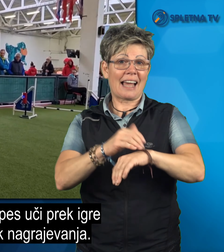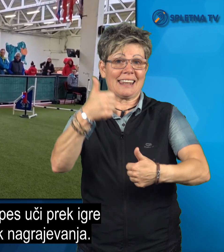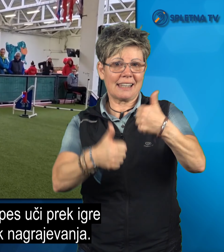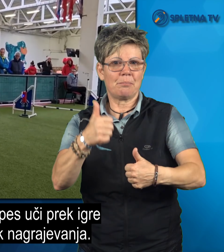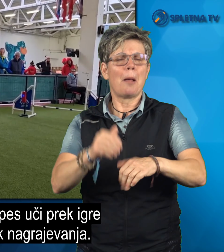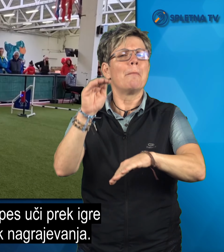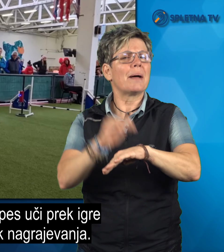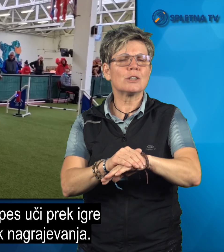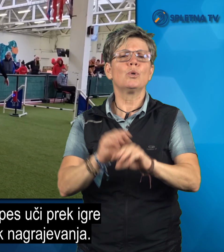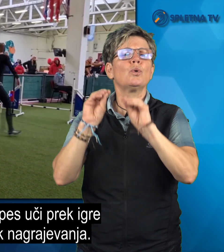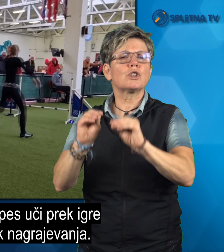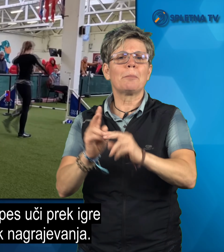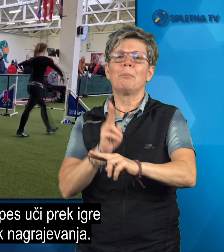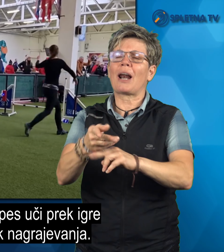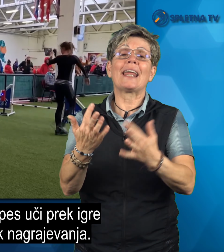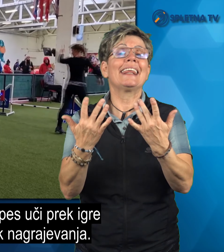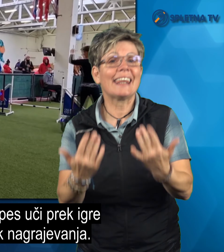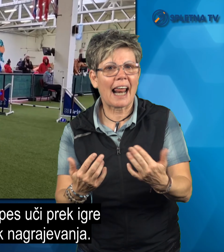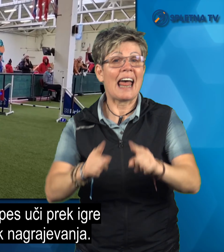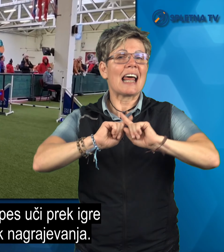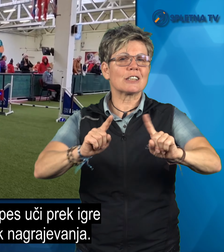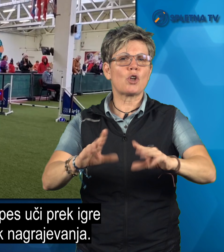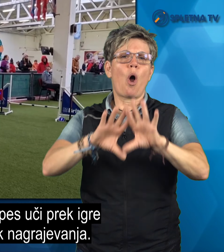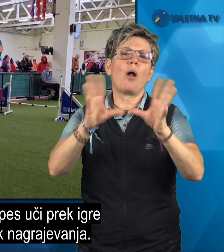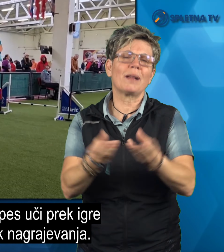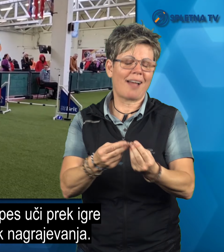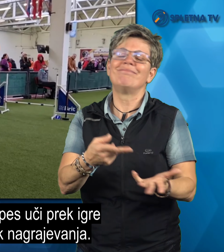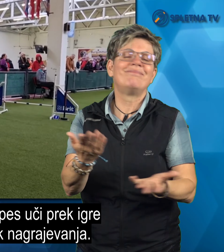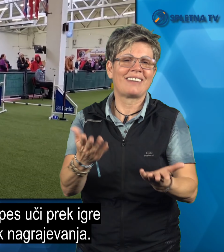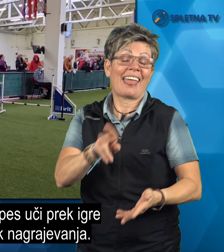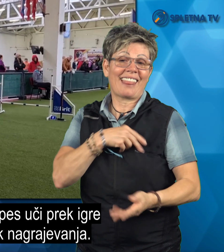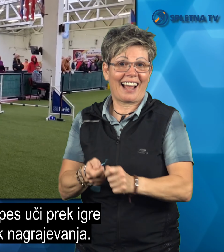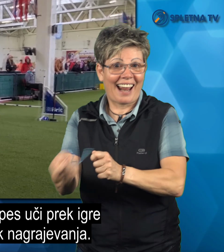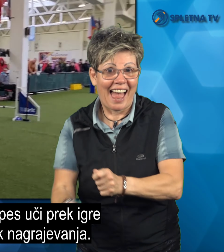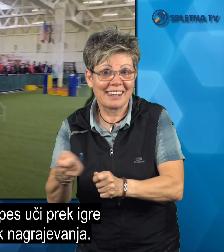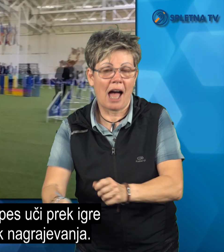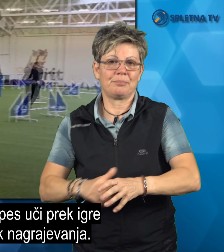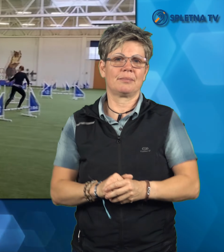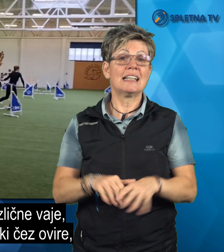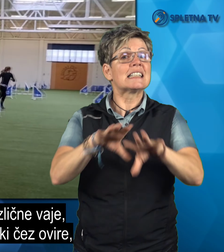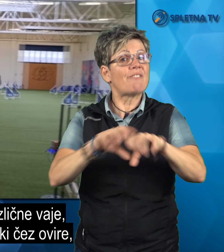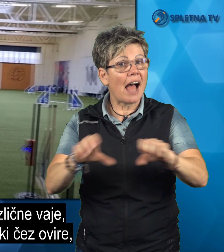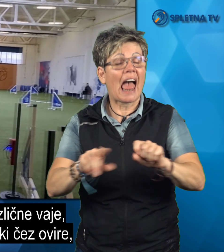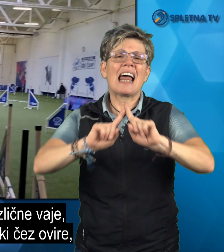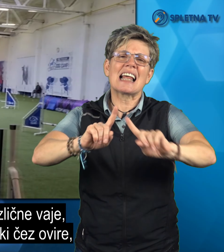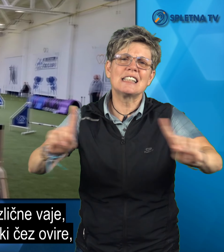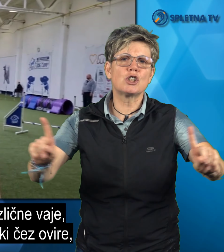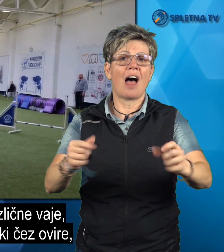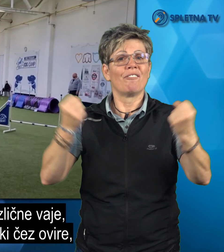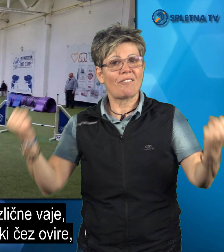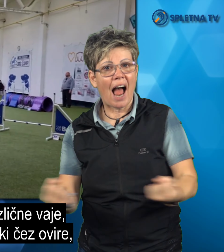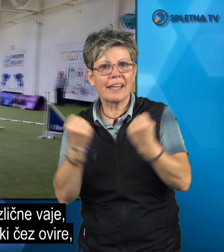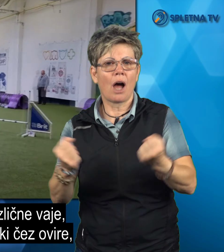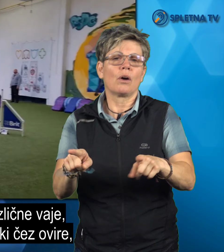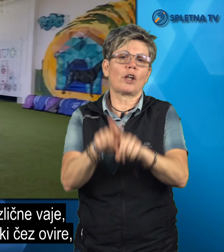Pri agilityju se pes uči prek igre in raznih oblik nagrajevanja. Izvaja različne